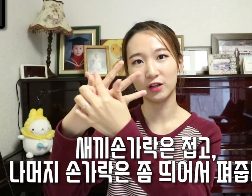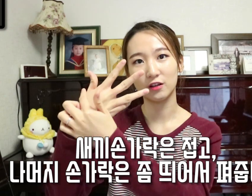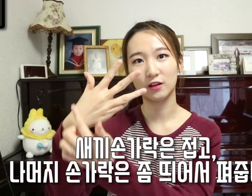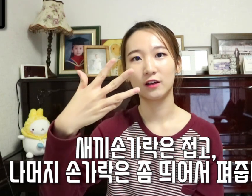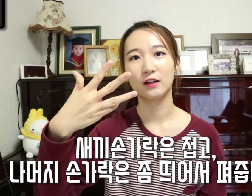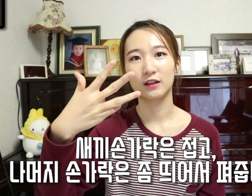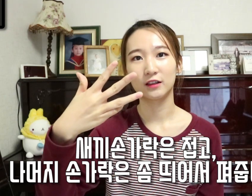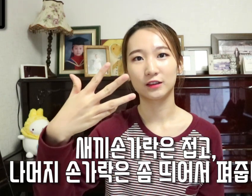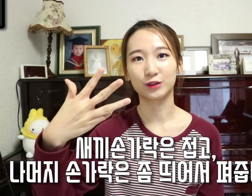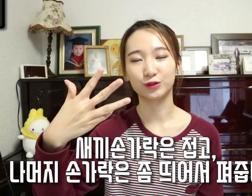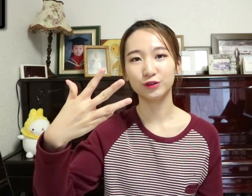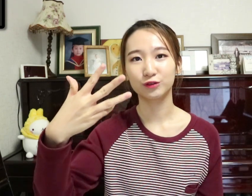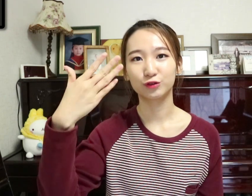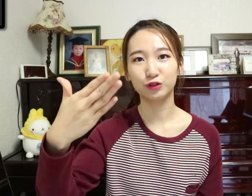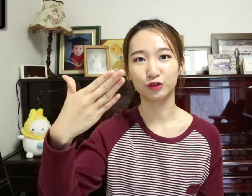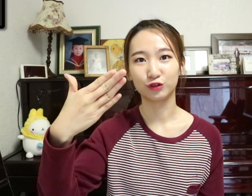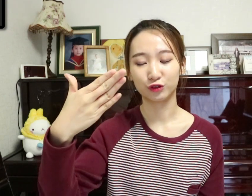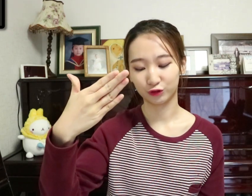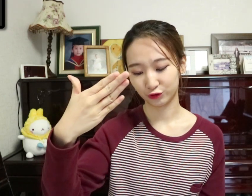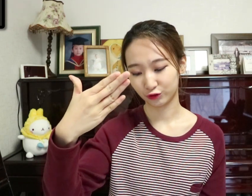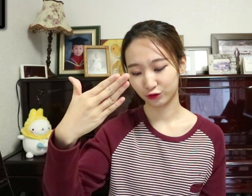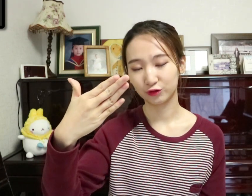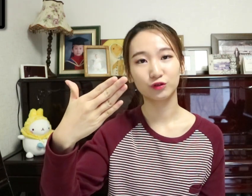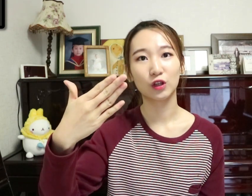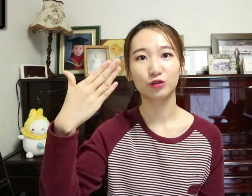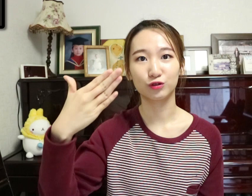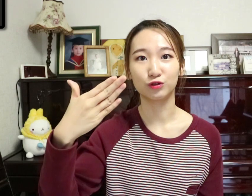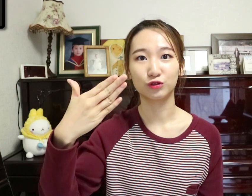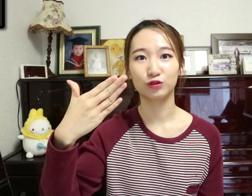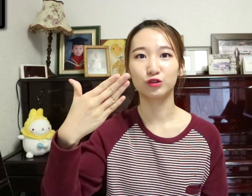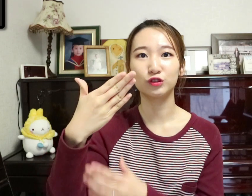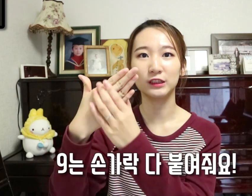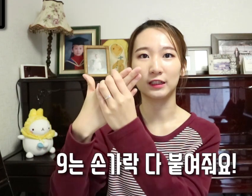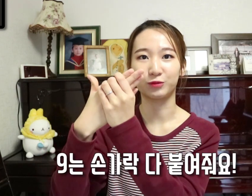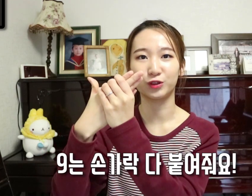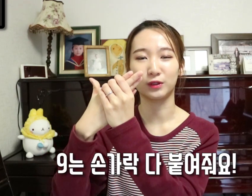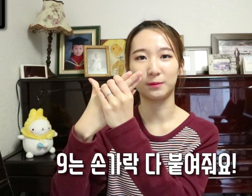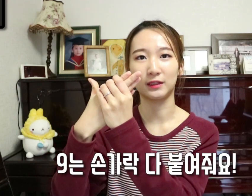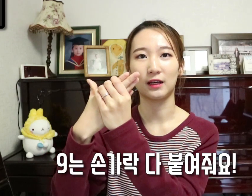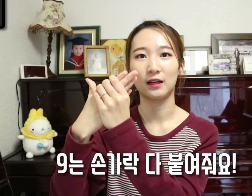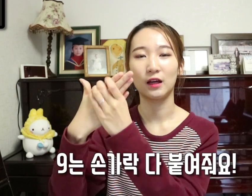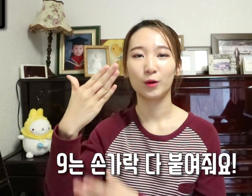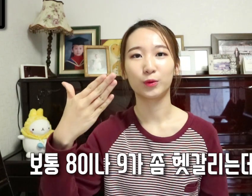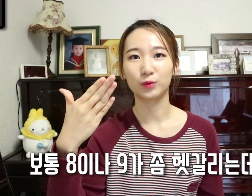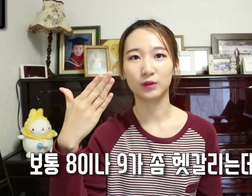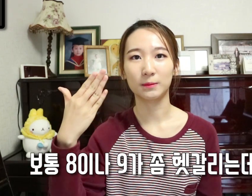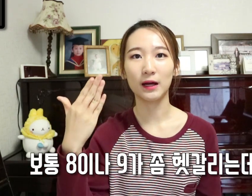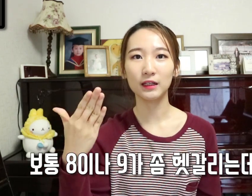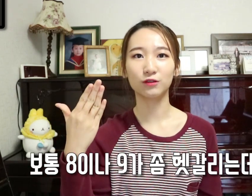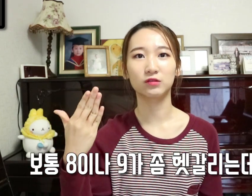띄워주고요. 그러고, 9. 9. 9는 이렇게 붙여줘야 됩니다. 보통 이제 8이랑 9가